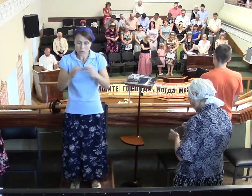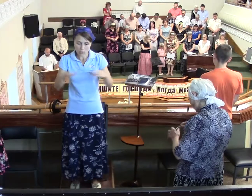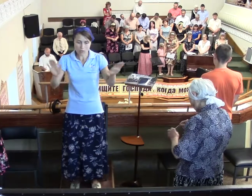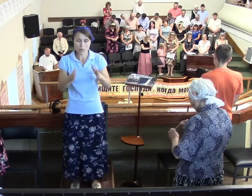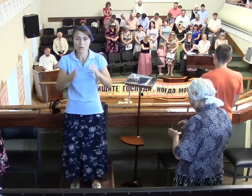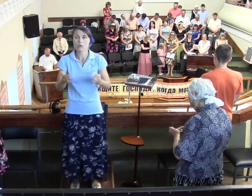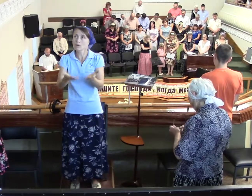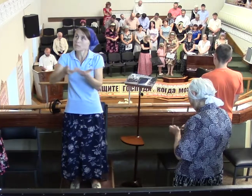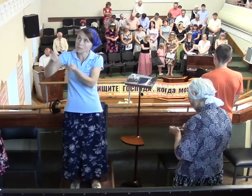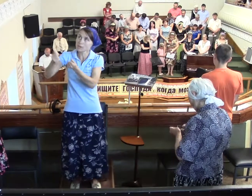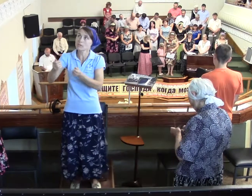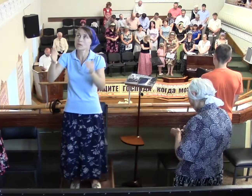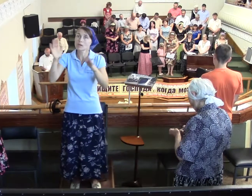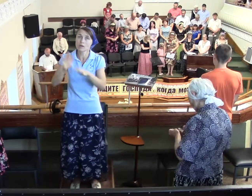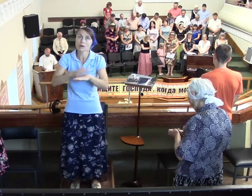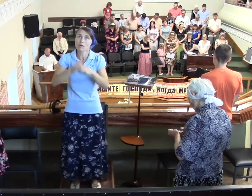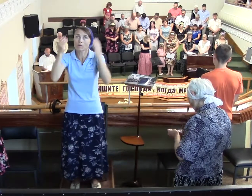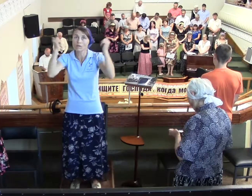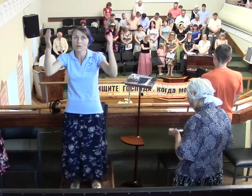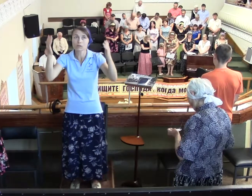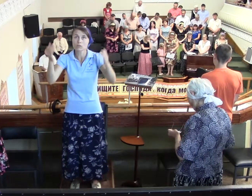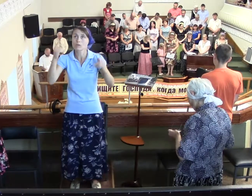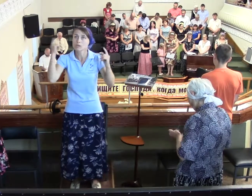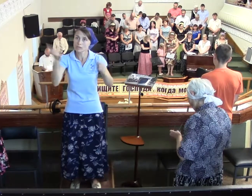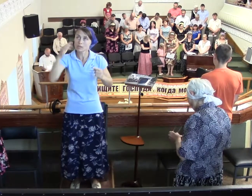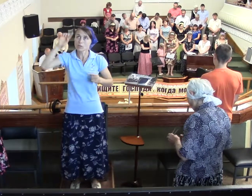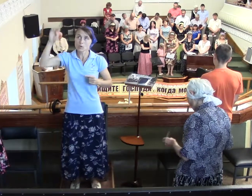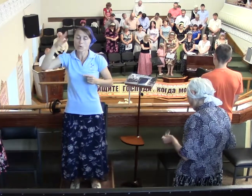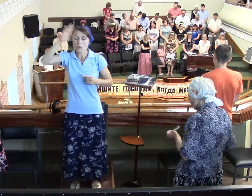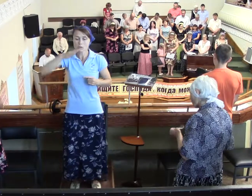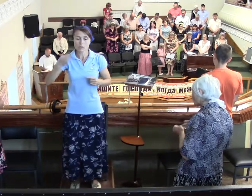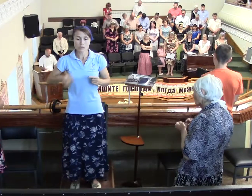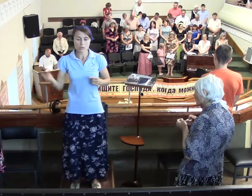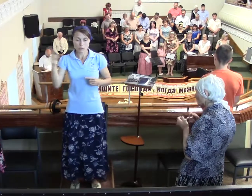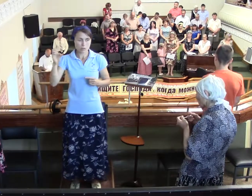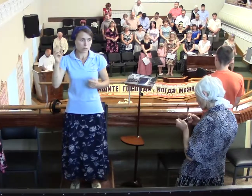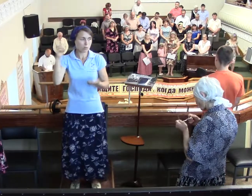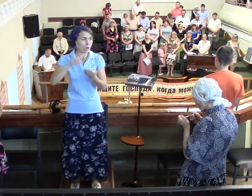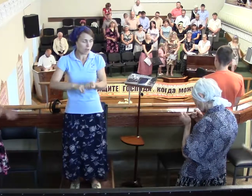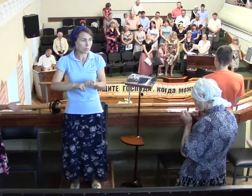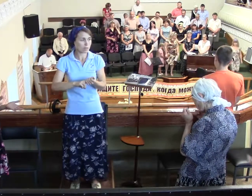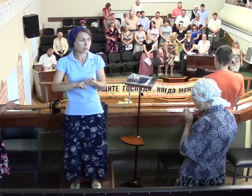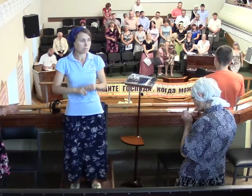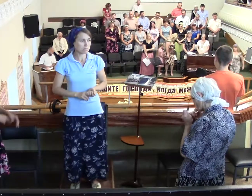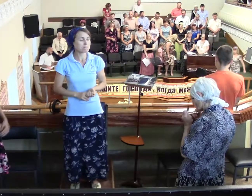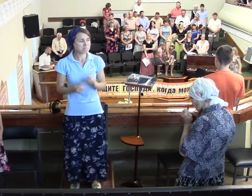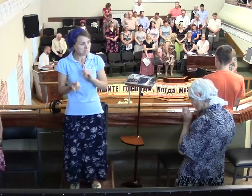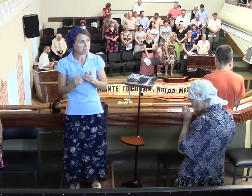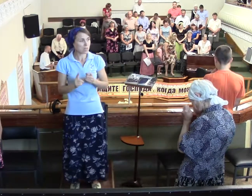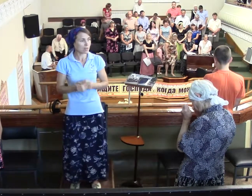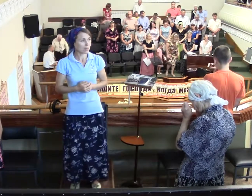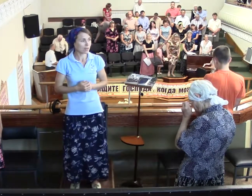Тебе, единому Богу, Творцу неба и земли, Отцу, Сыну и Святому Духу. Аминь. Аминь.